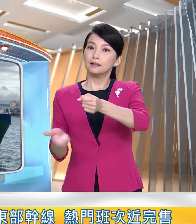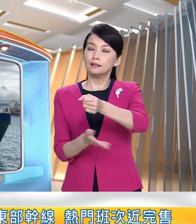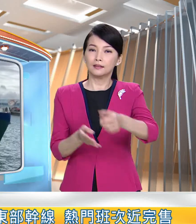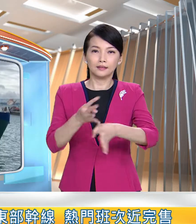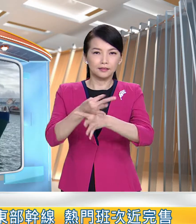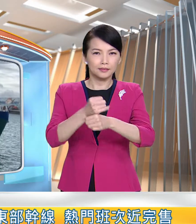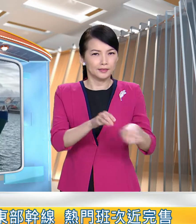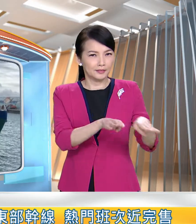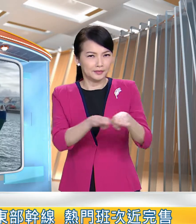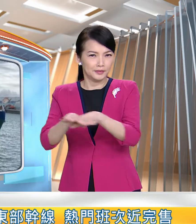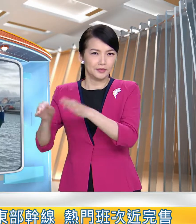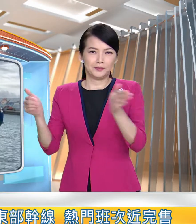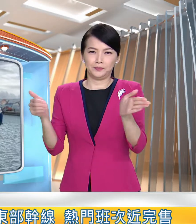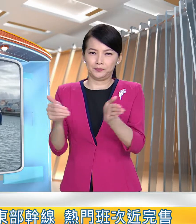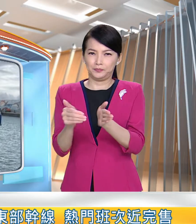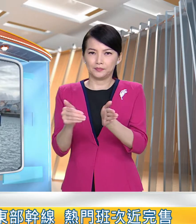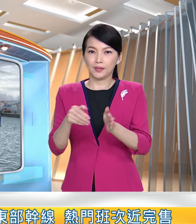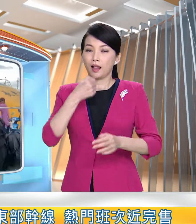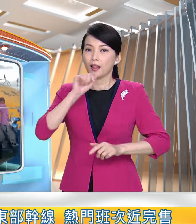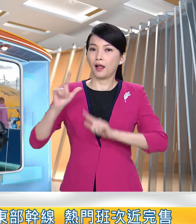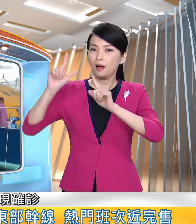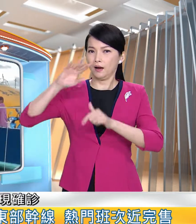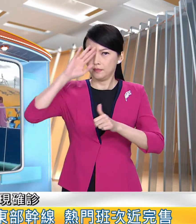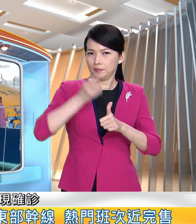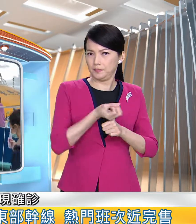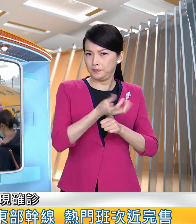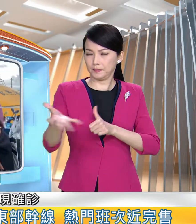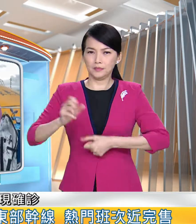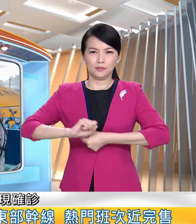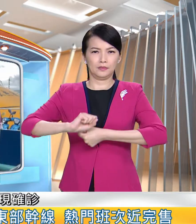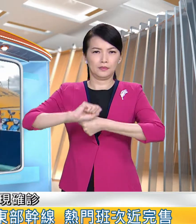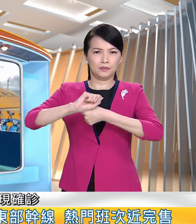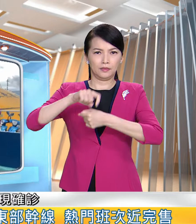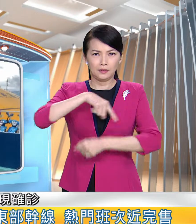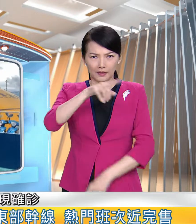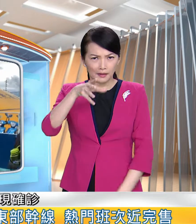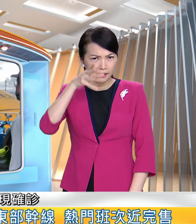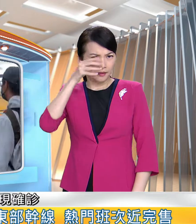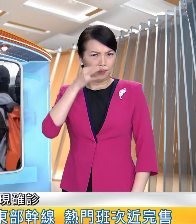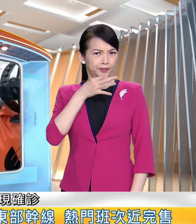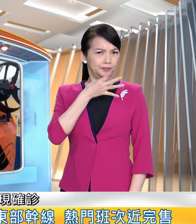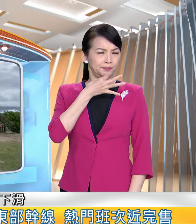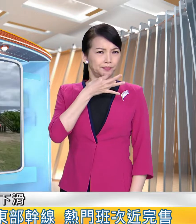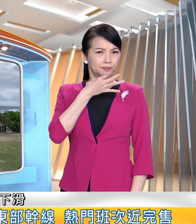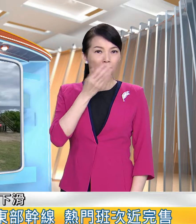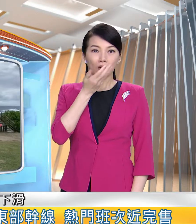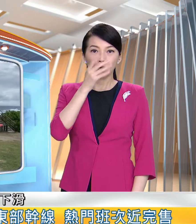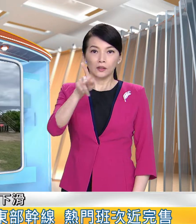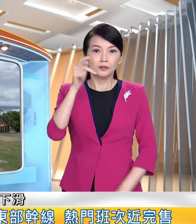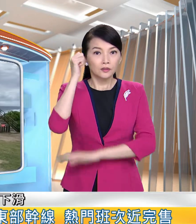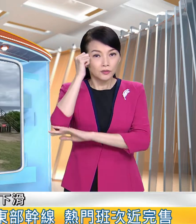清明连假快到了，台东由于接连出现确诊，旅宿订房率略有下